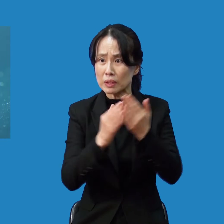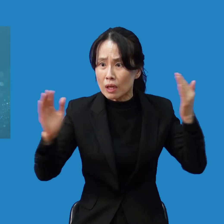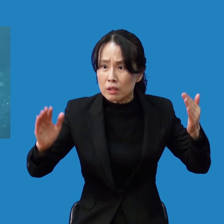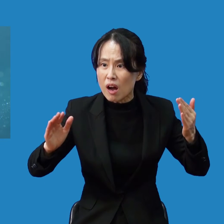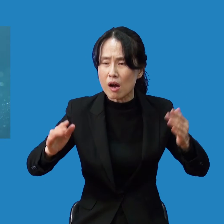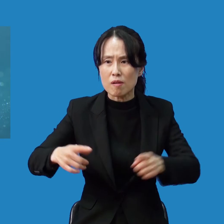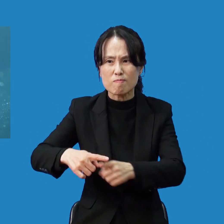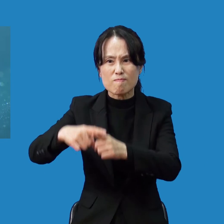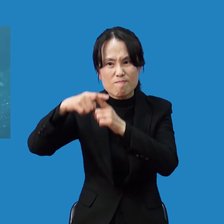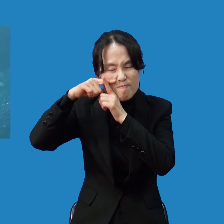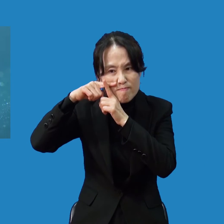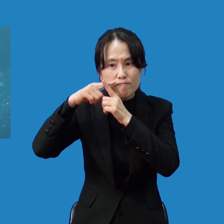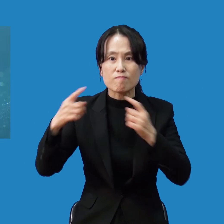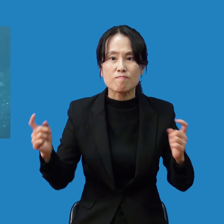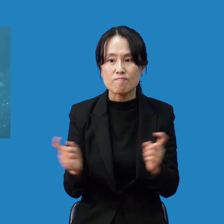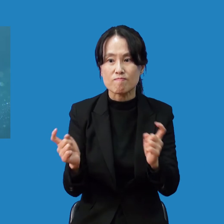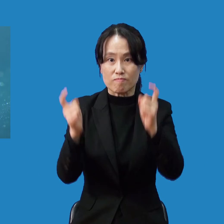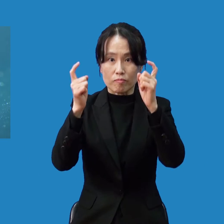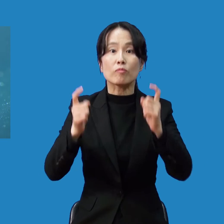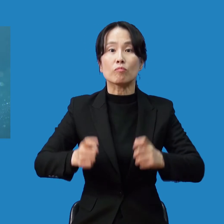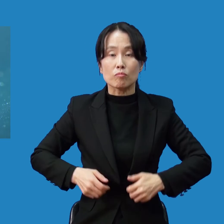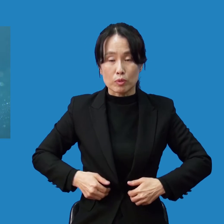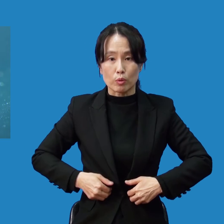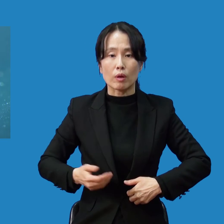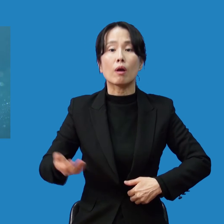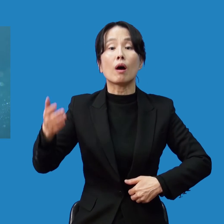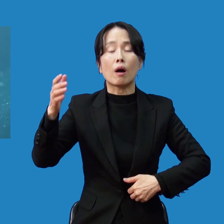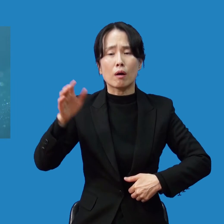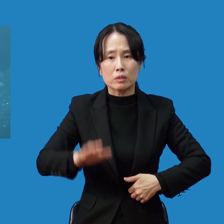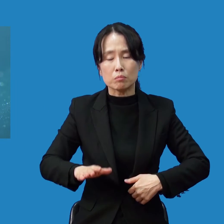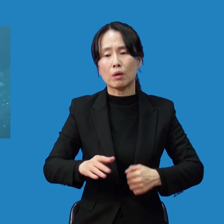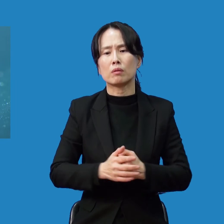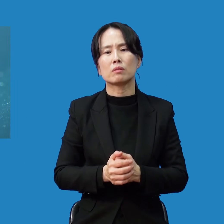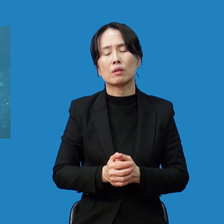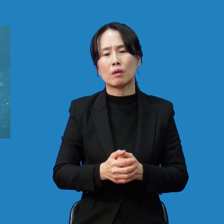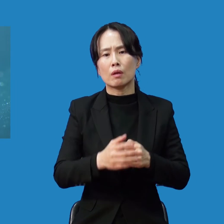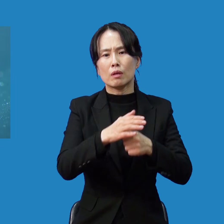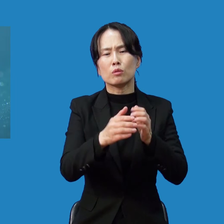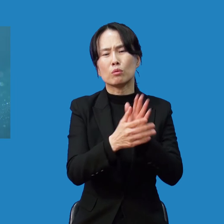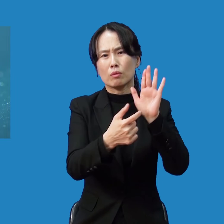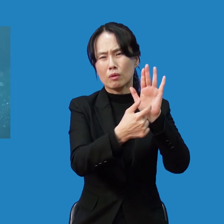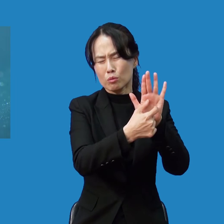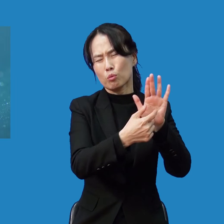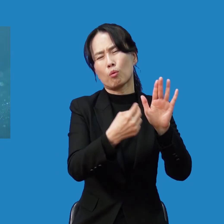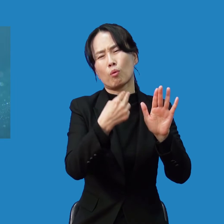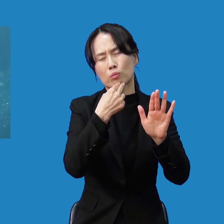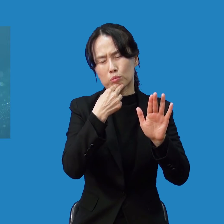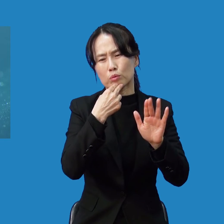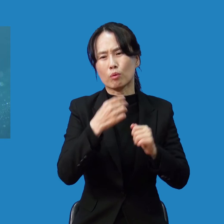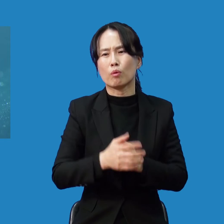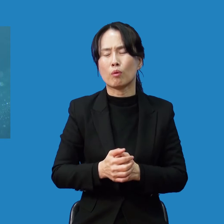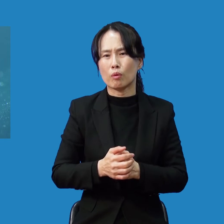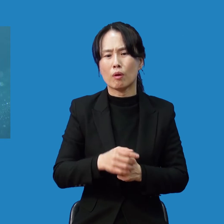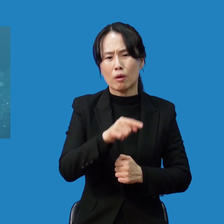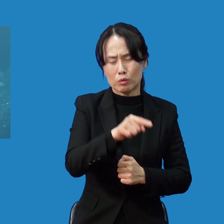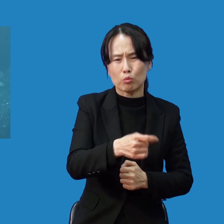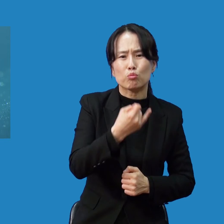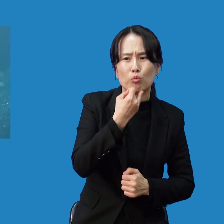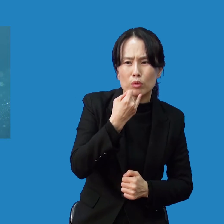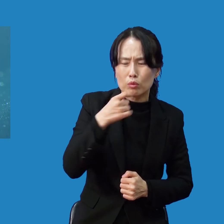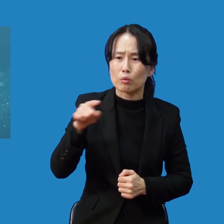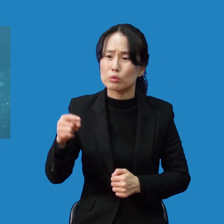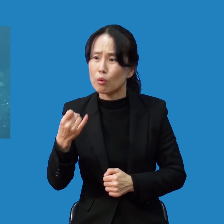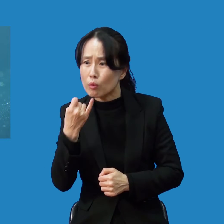싸워야죠. 그런데 그게 아니고 이럴 수도 있고 저럴 수도 있는 문제 같으면 좀 서로 이해를